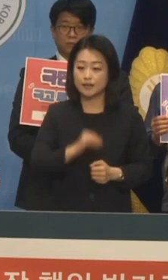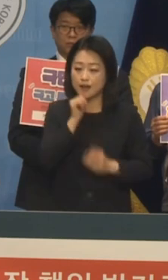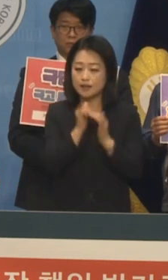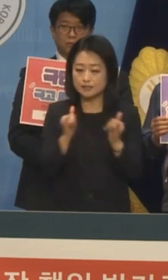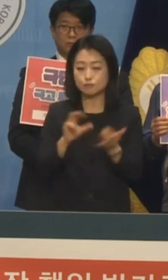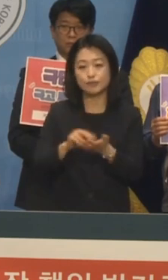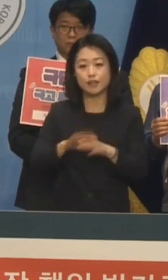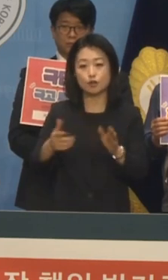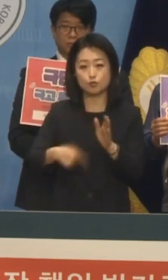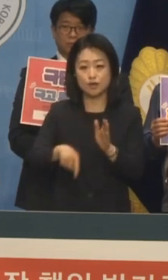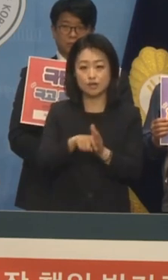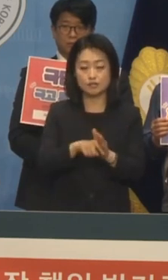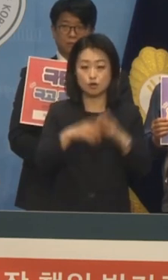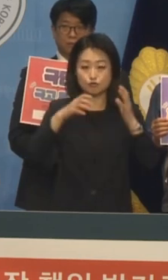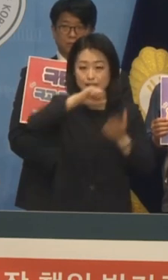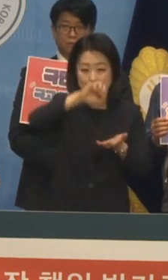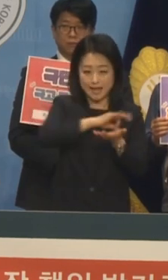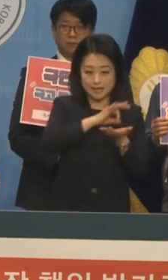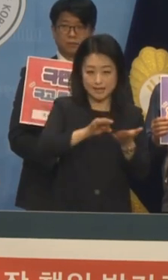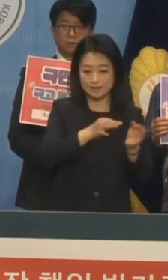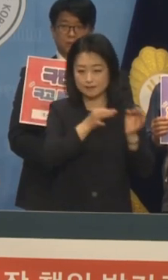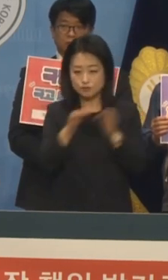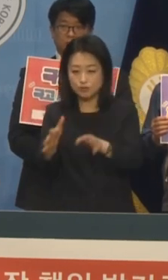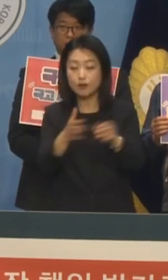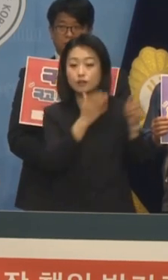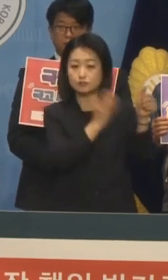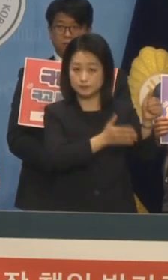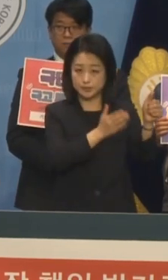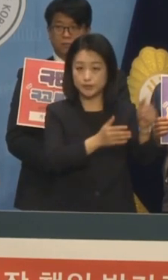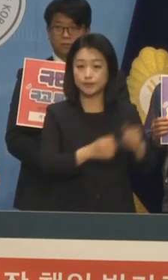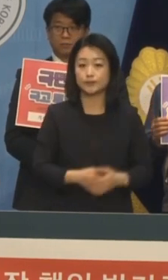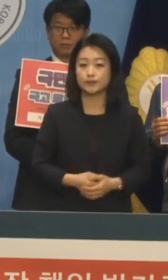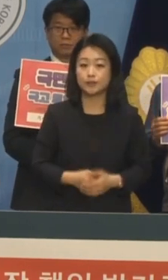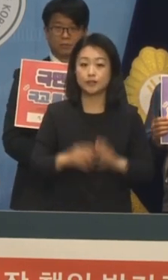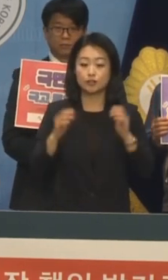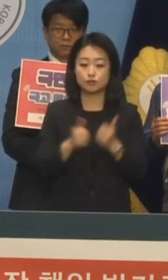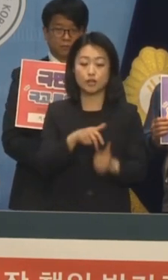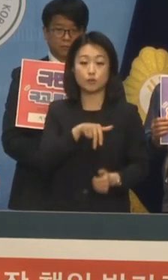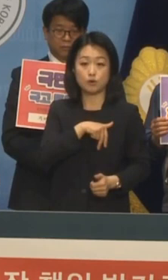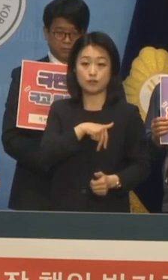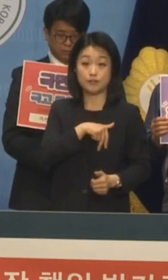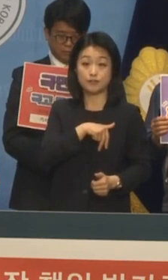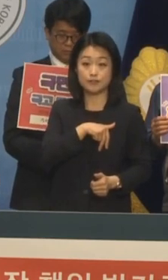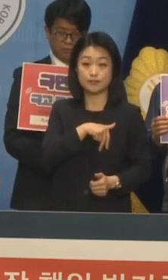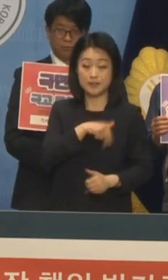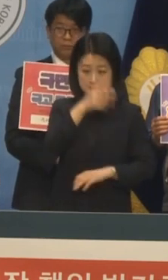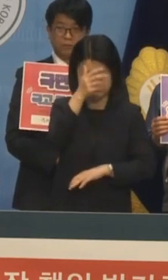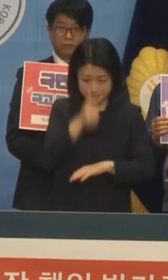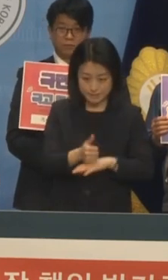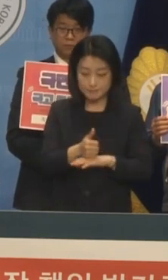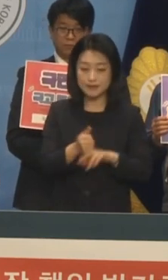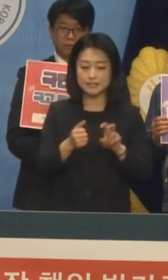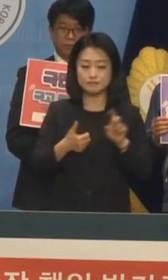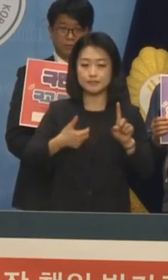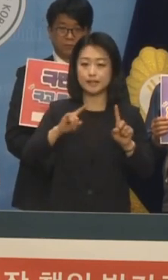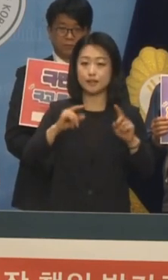해소하기 위해서 국고를 투입할 것을 요청합니다. 국회의원으로서 마지막 21대에서 복무해